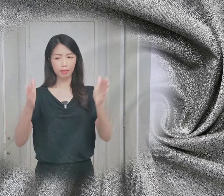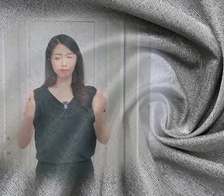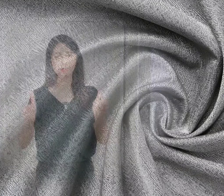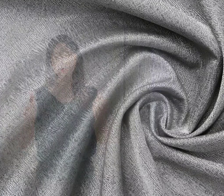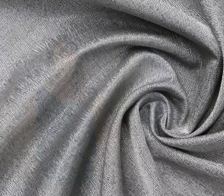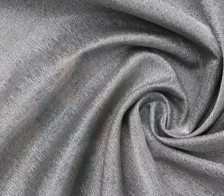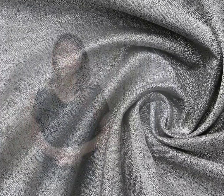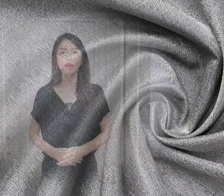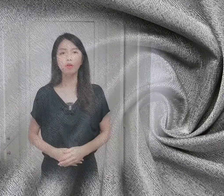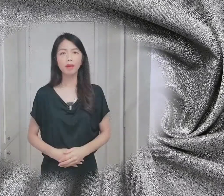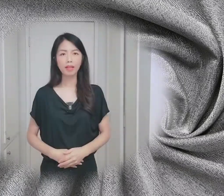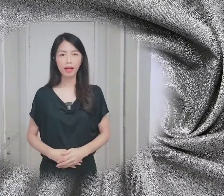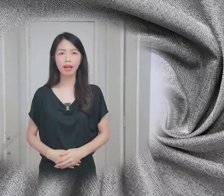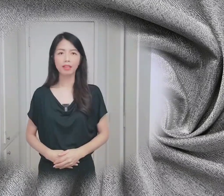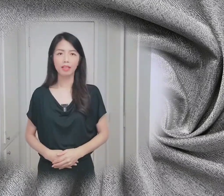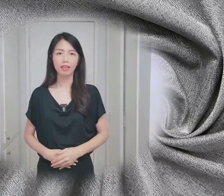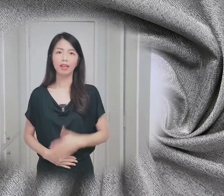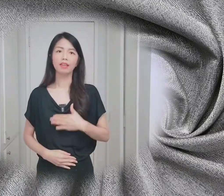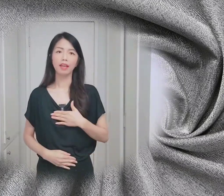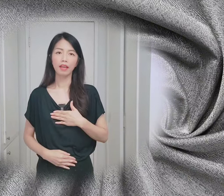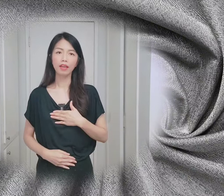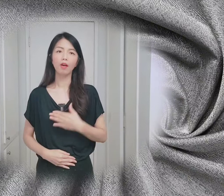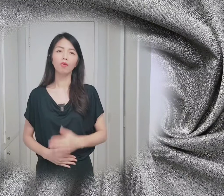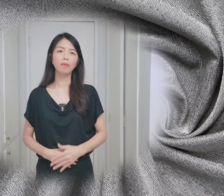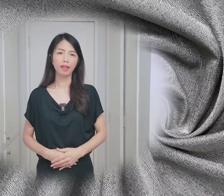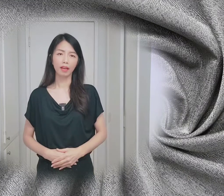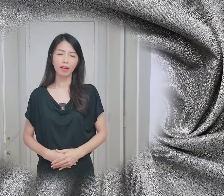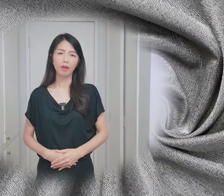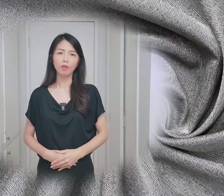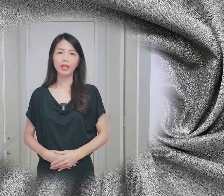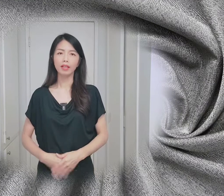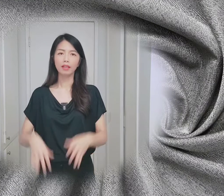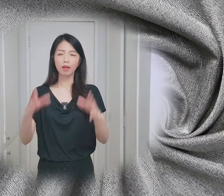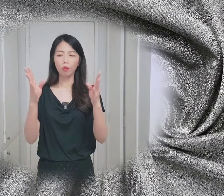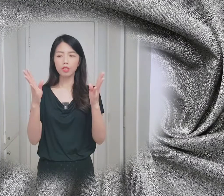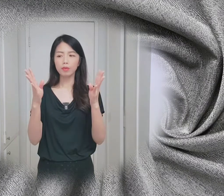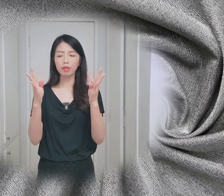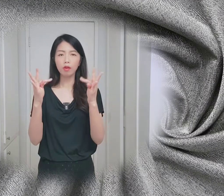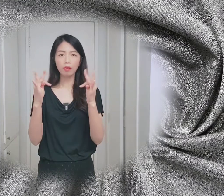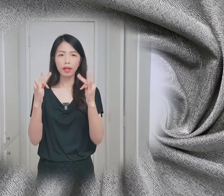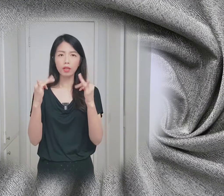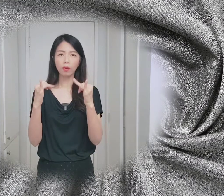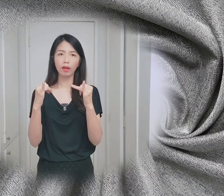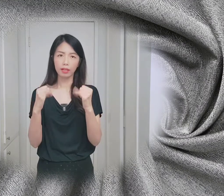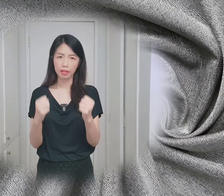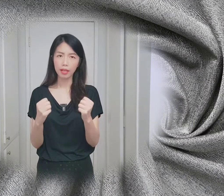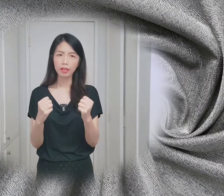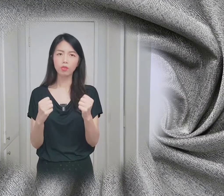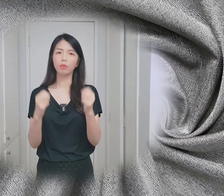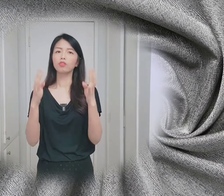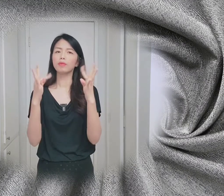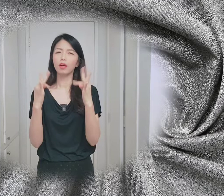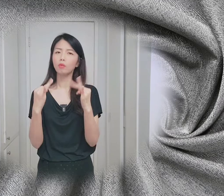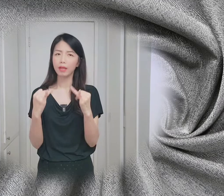식탁을. 내 얼마나 사랑하는지. 내 얼마나. 얼마나는 엄지부터 새끼손가락까지